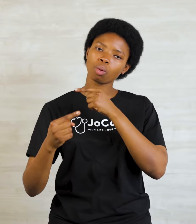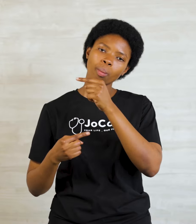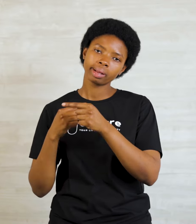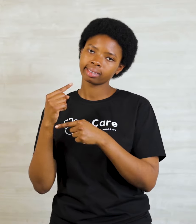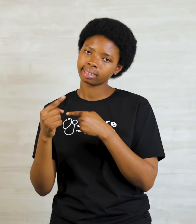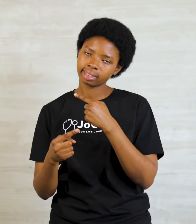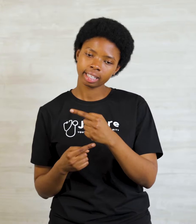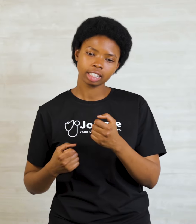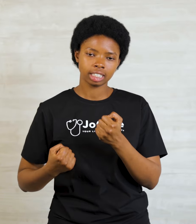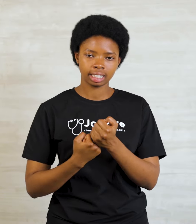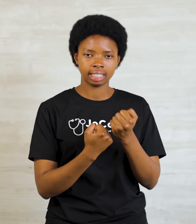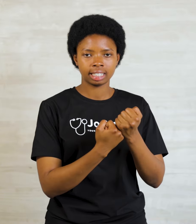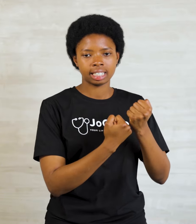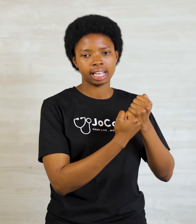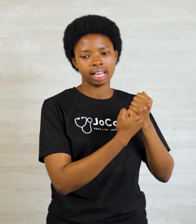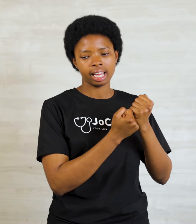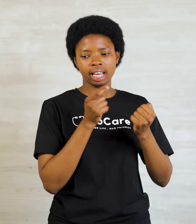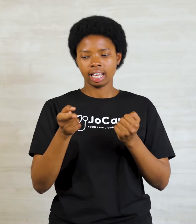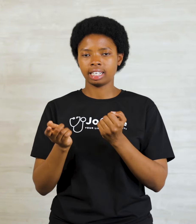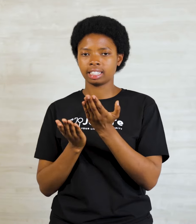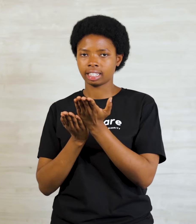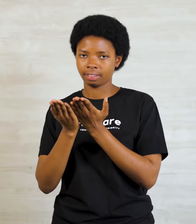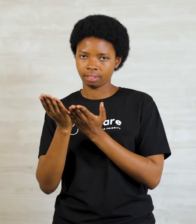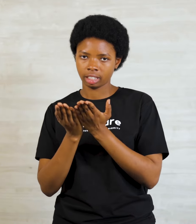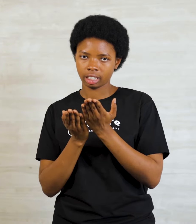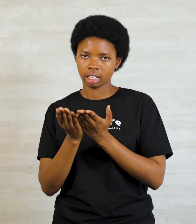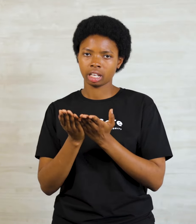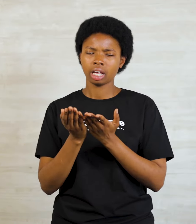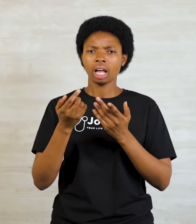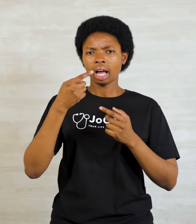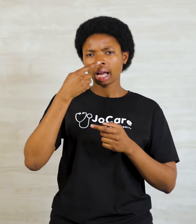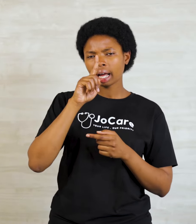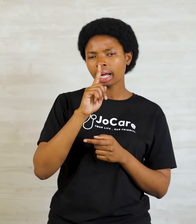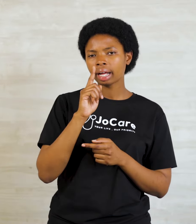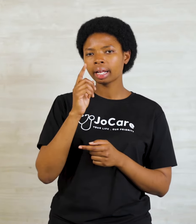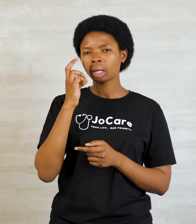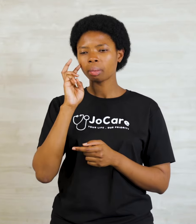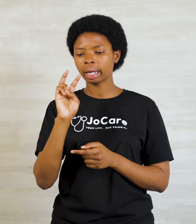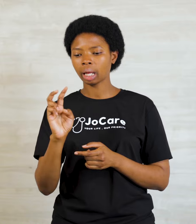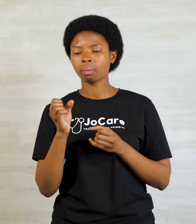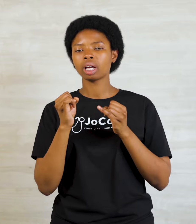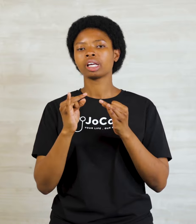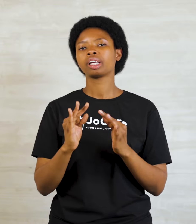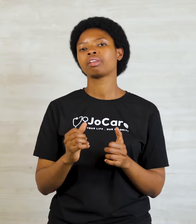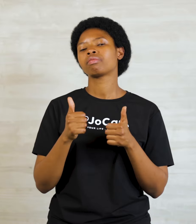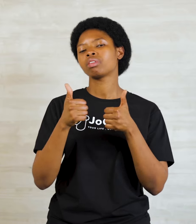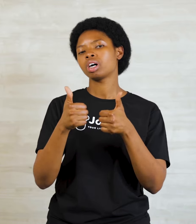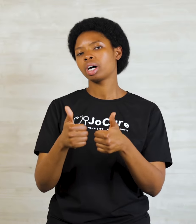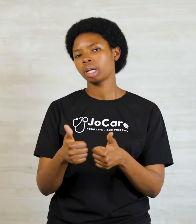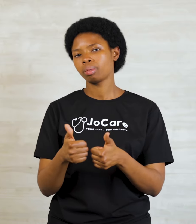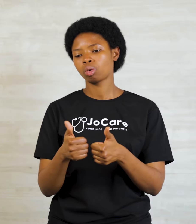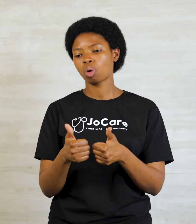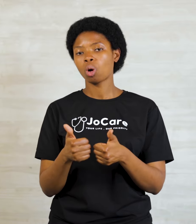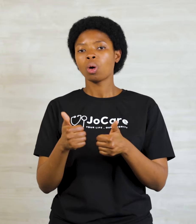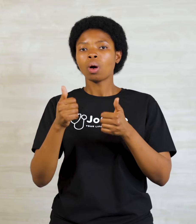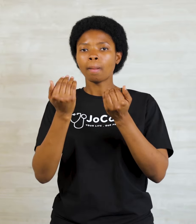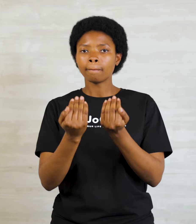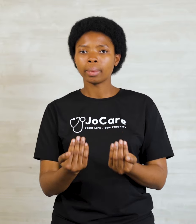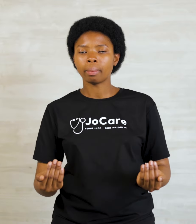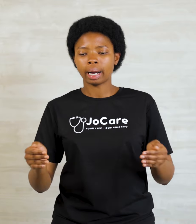ibi bintu yego kandi barebe koko niba binakwiriye ko abana bari munsi y'imyaka 18 bakoroherezwa kubona serivisi